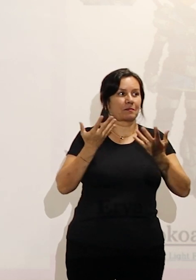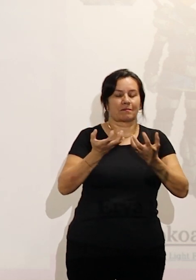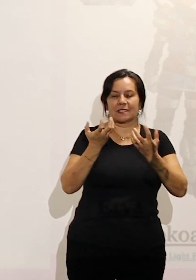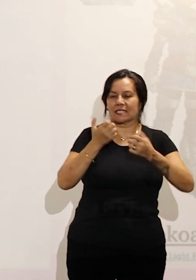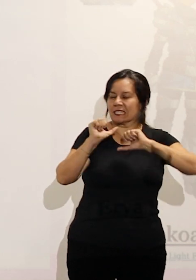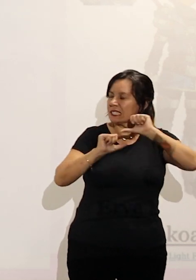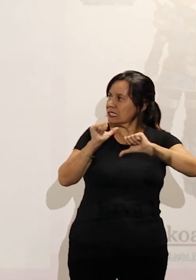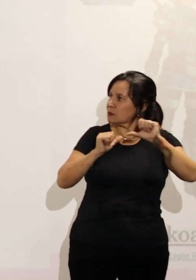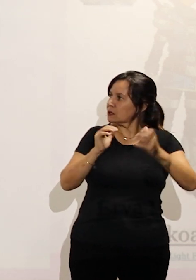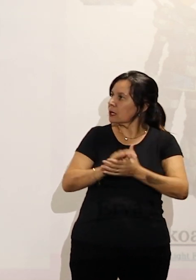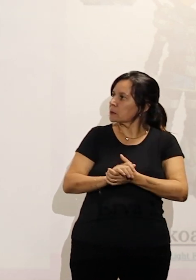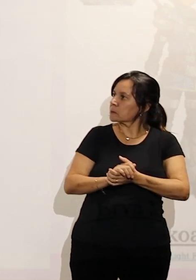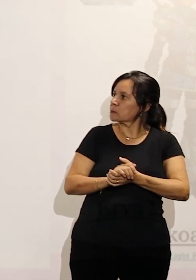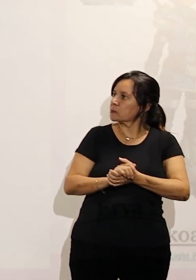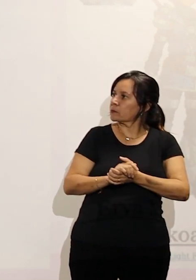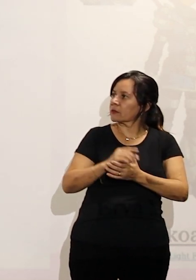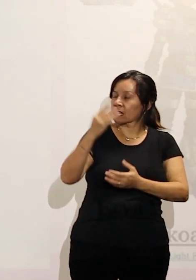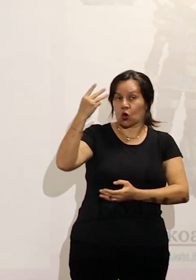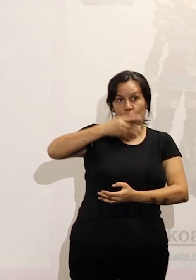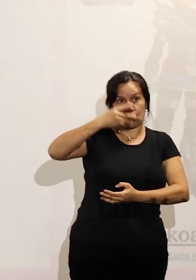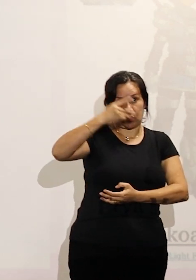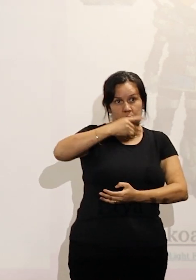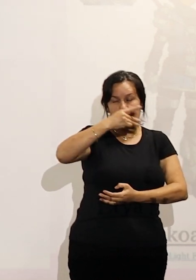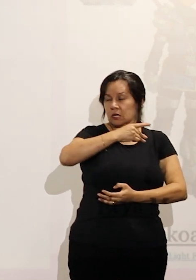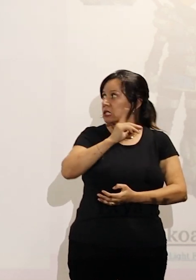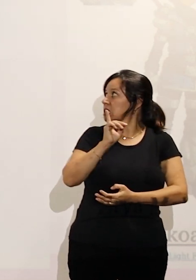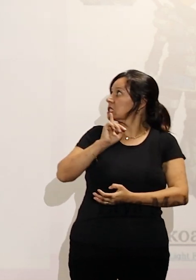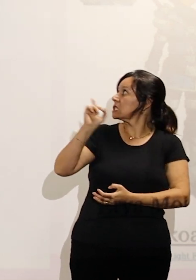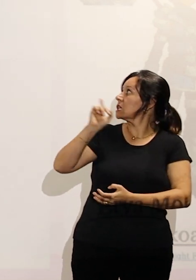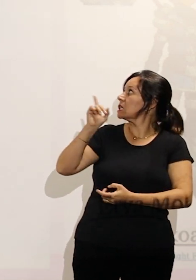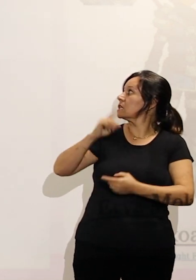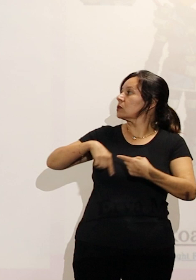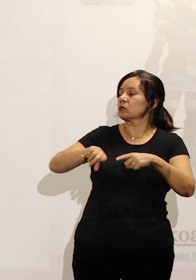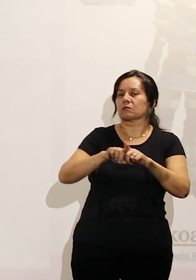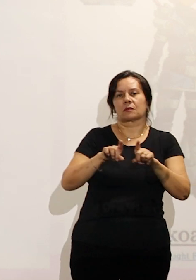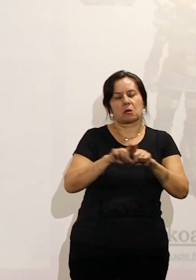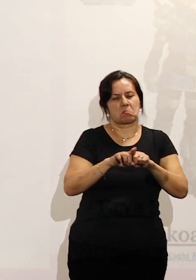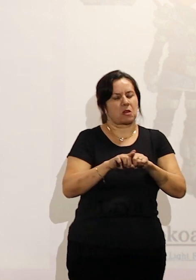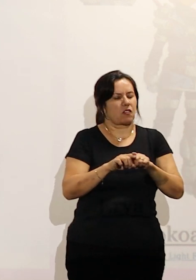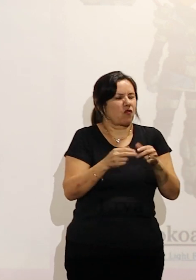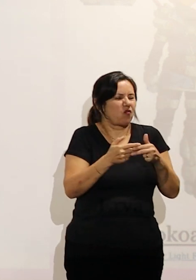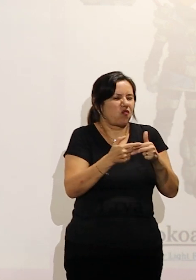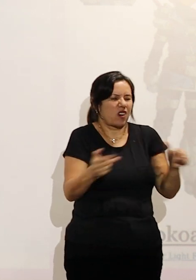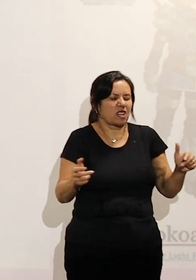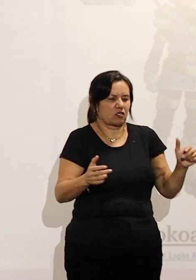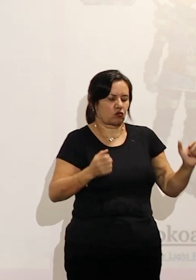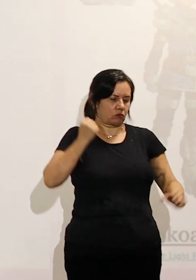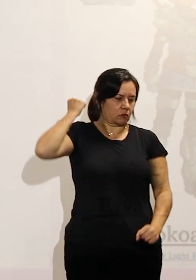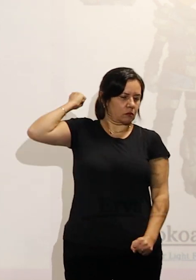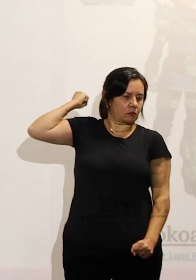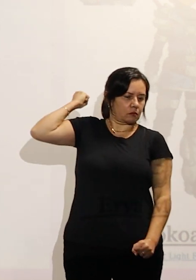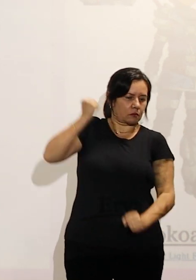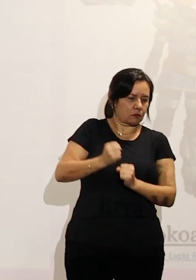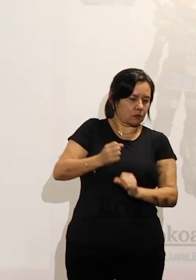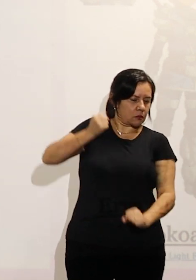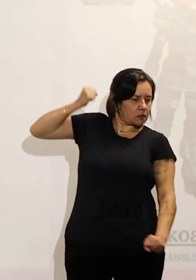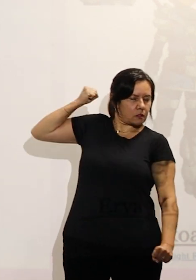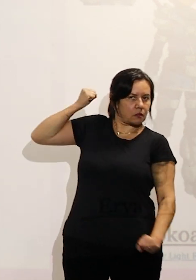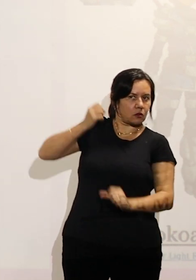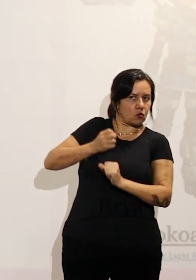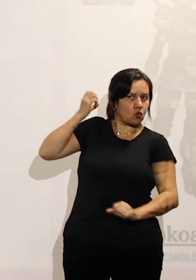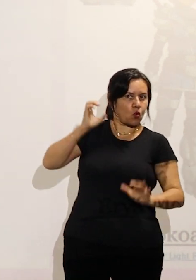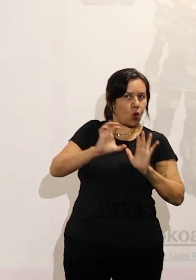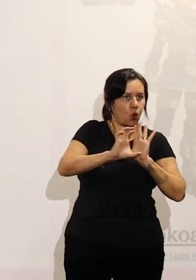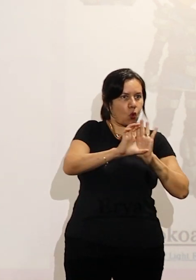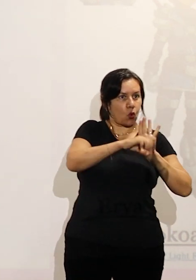E o terceiro é uma outra personagem também, todos no mesmo universo. Então, essas armaduras tem um